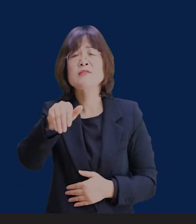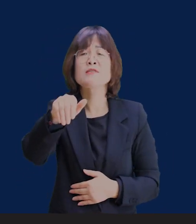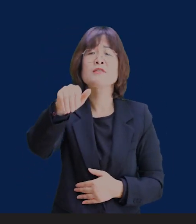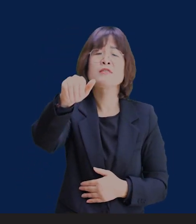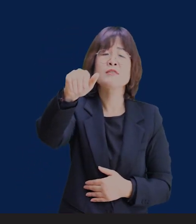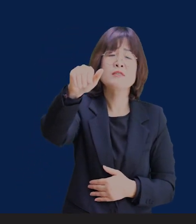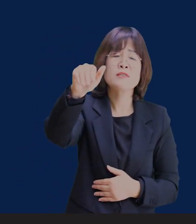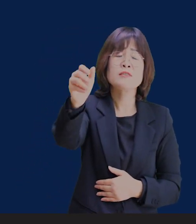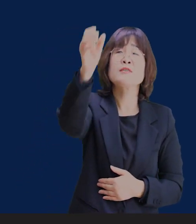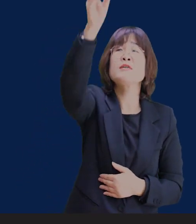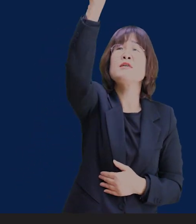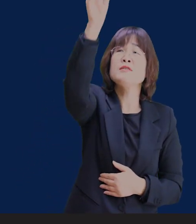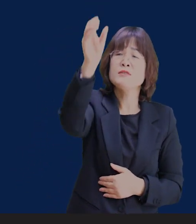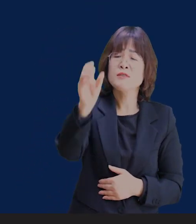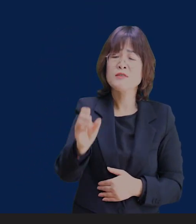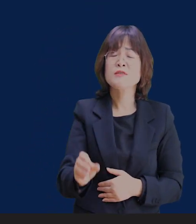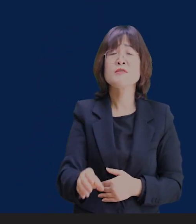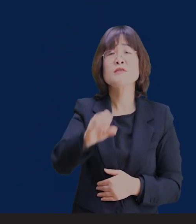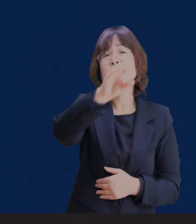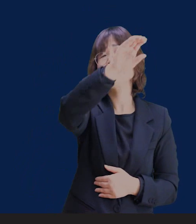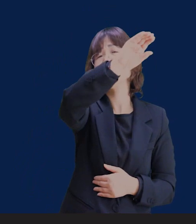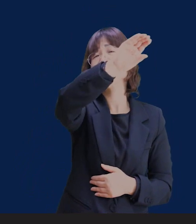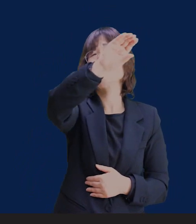지금 가오니